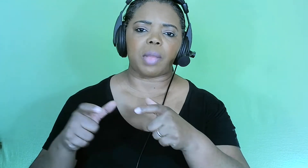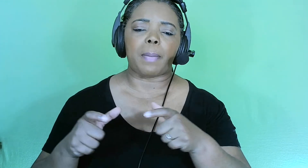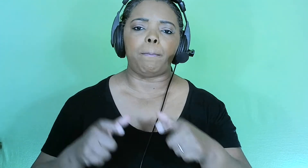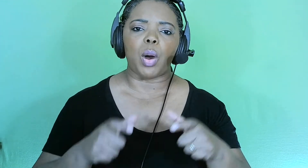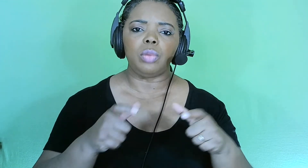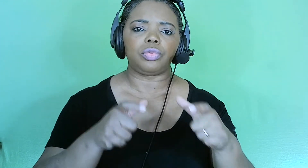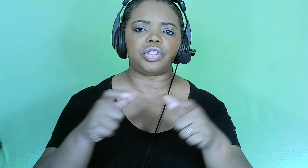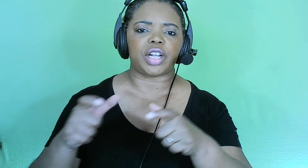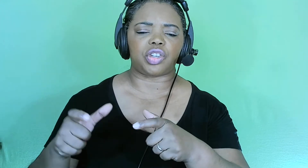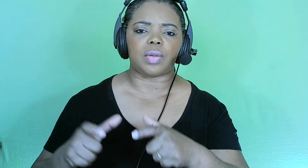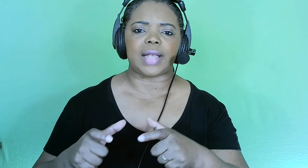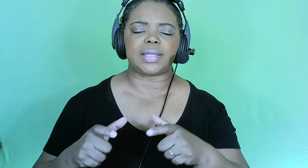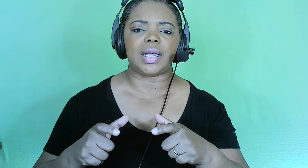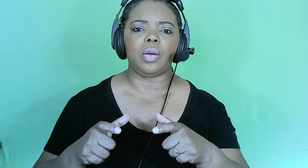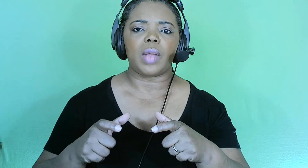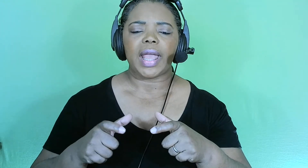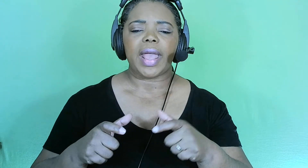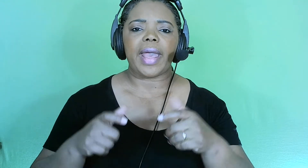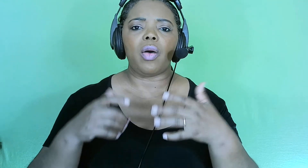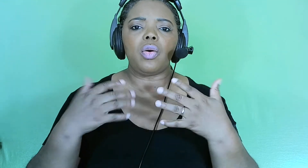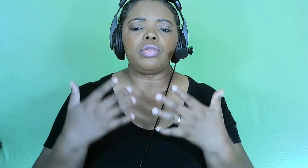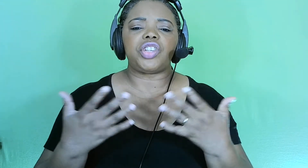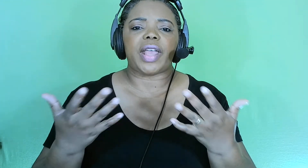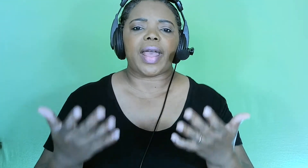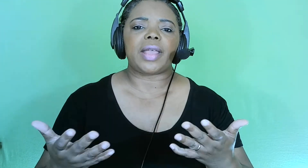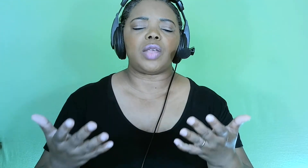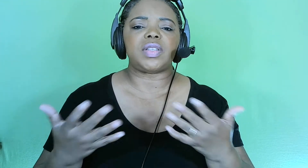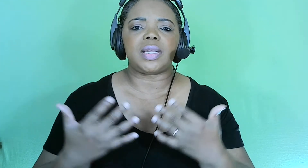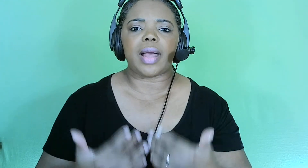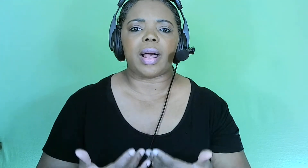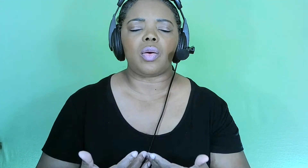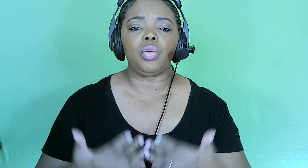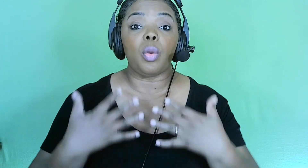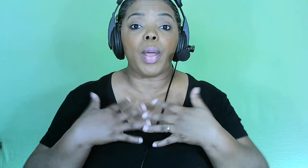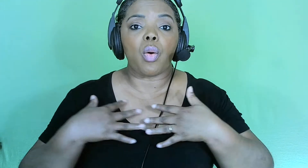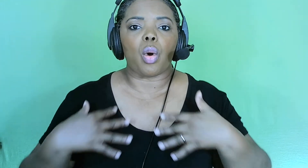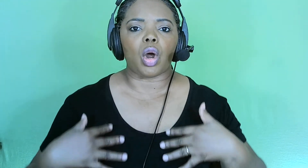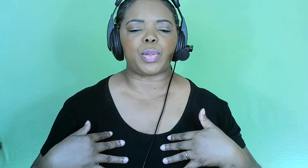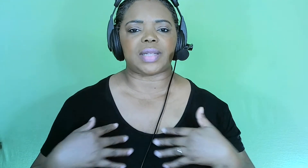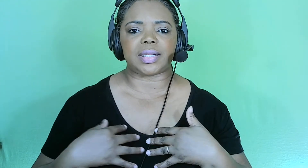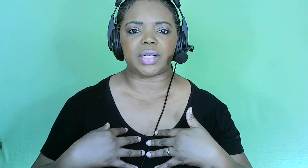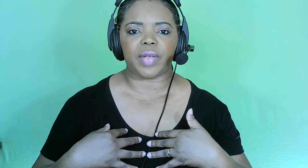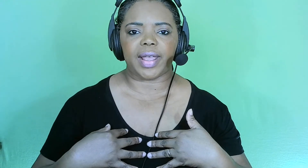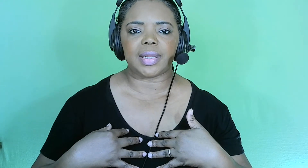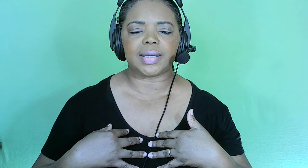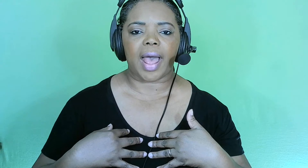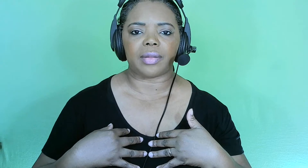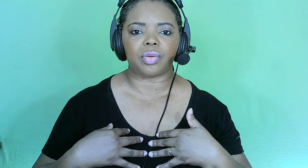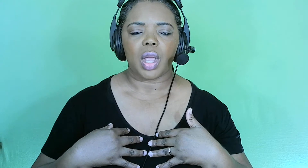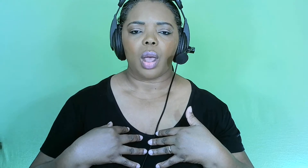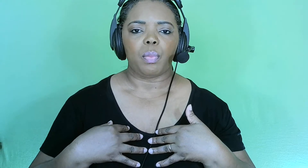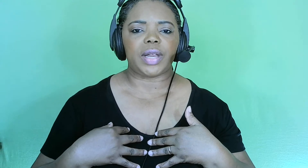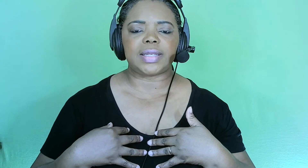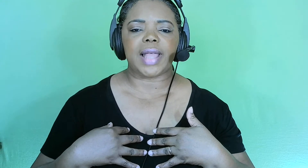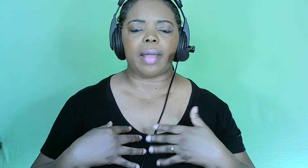chama ponto de articulação é onde é que o sinal no meu corpo está sendo realizado. Por